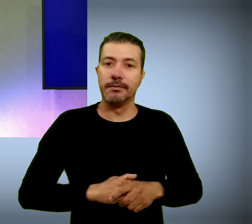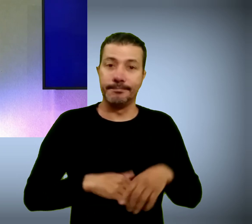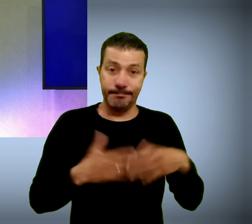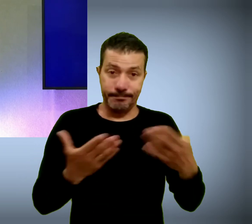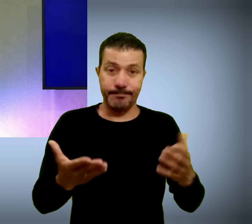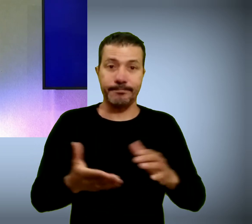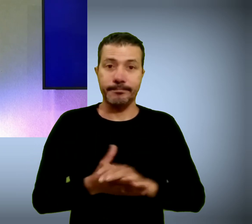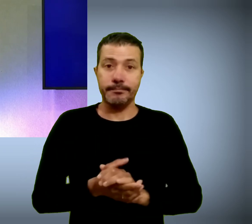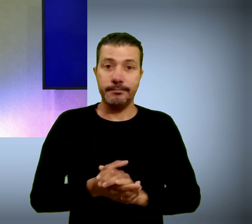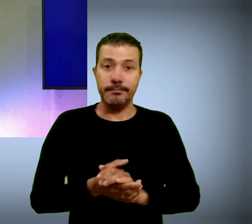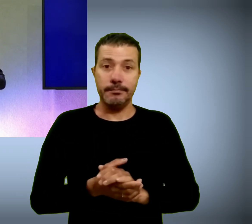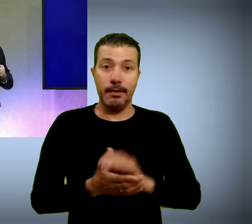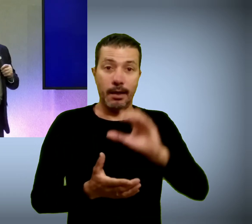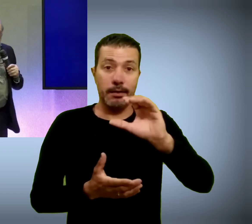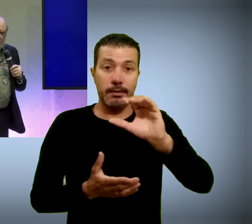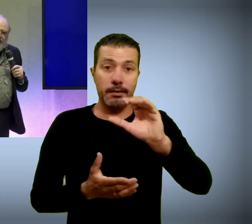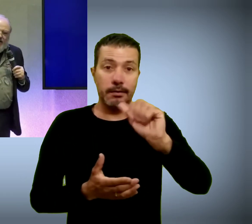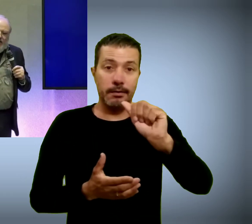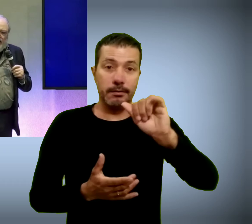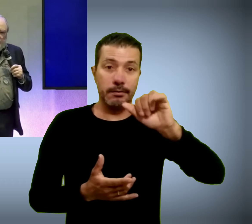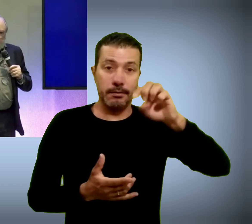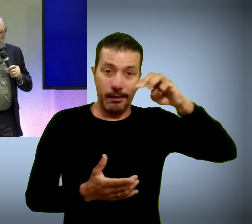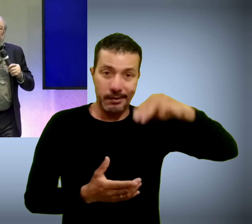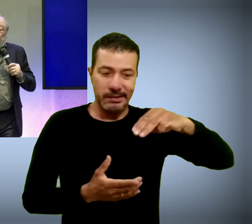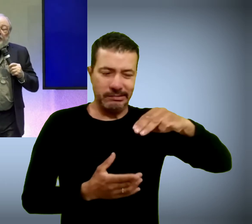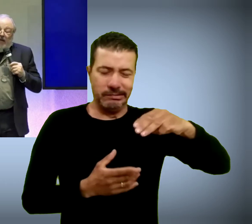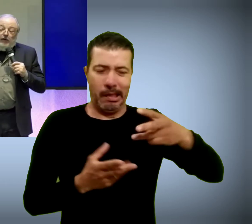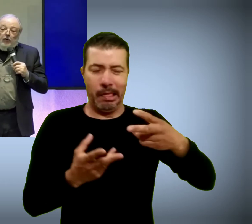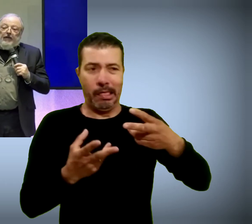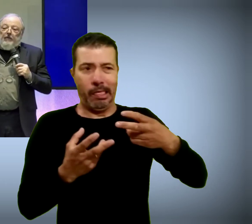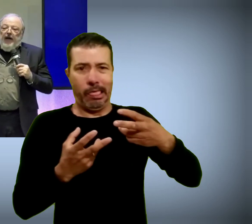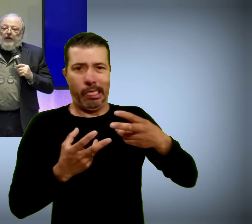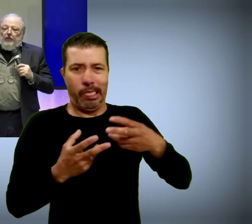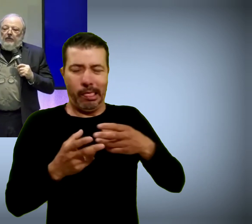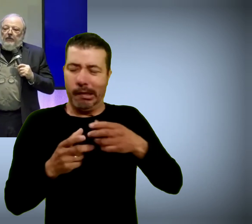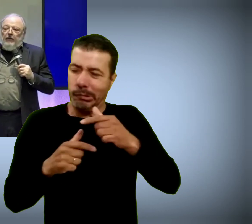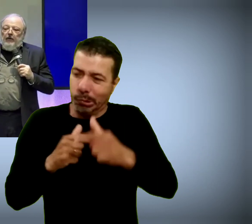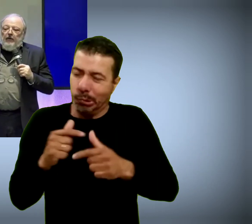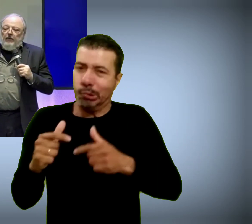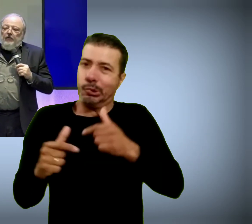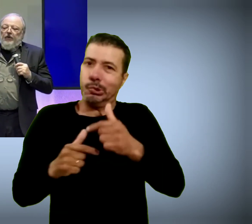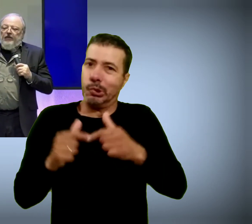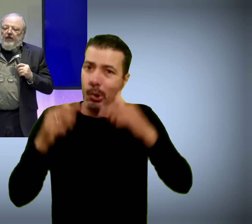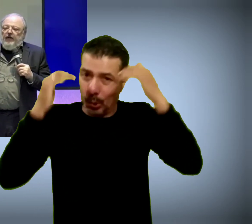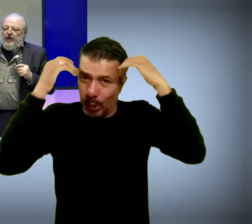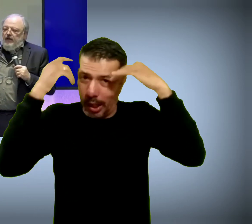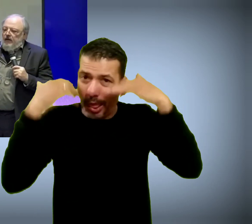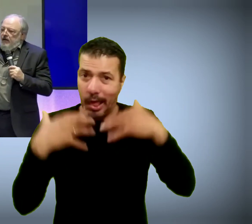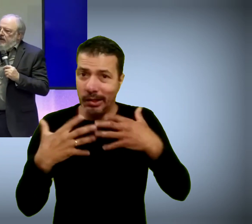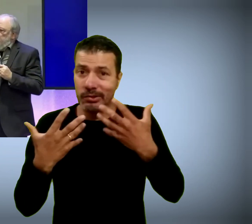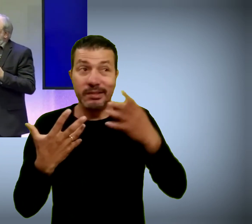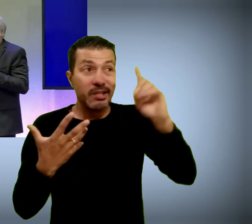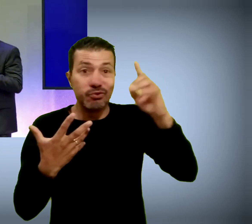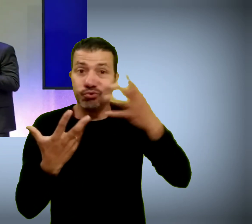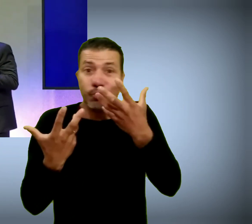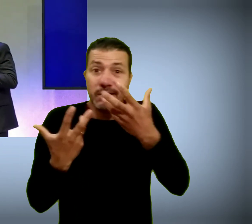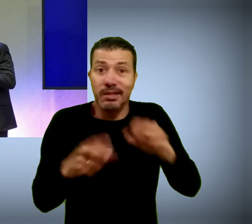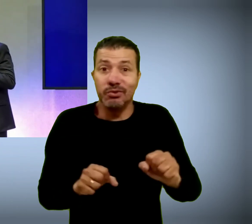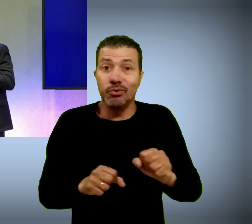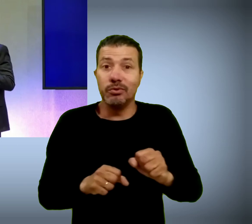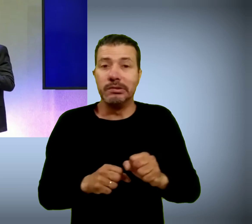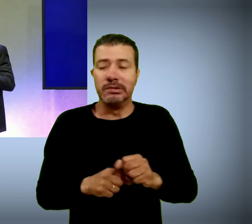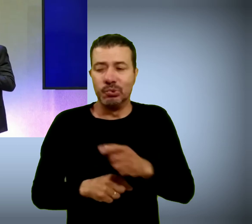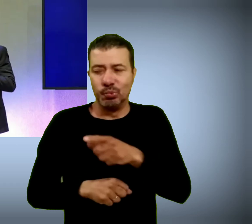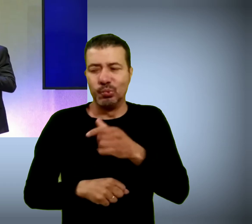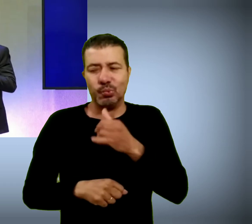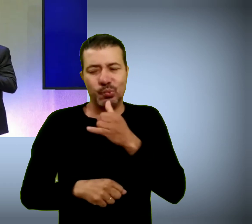Muito bem. E Caim, quando percebeu que a oferta dele, que lhe deu tanto trabalho, não foi aceita,